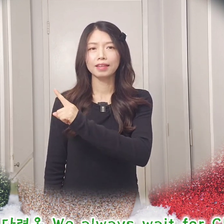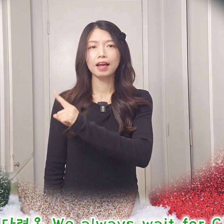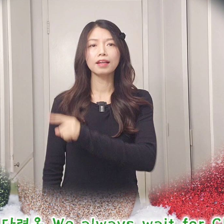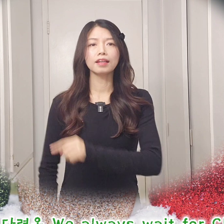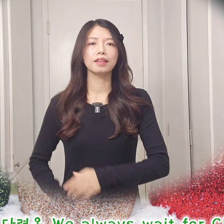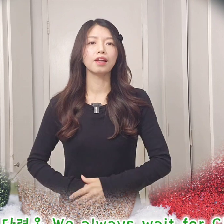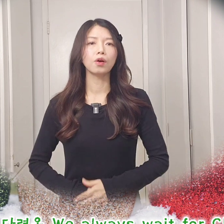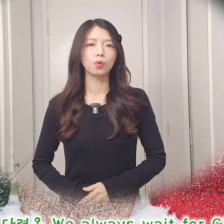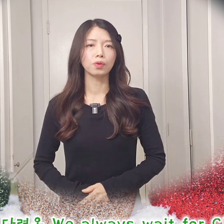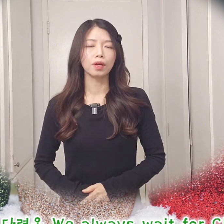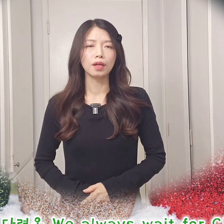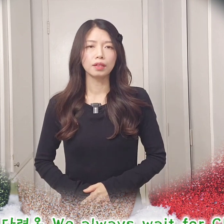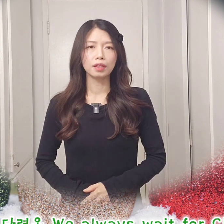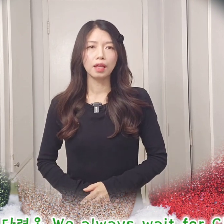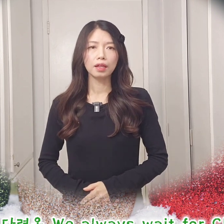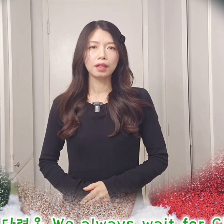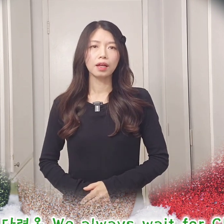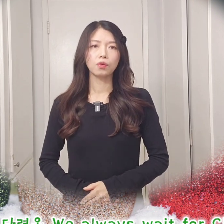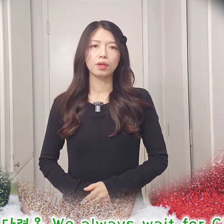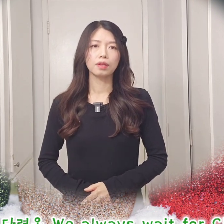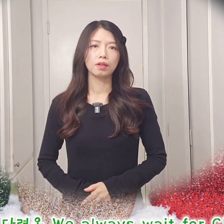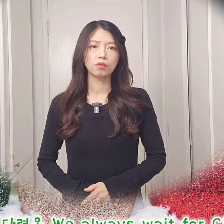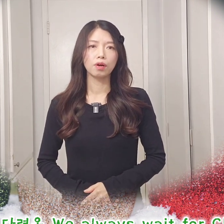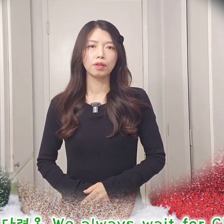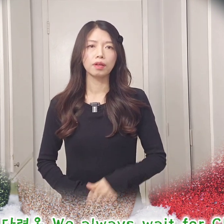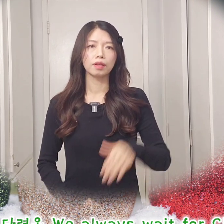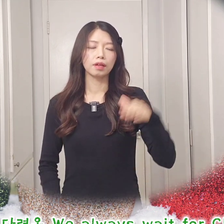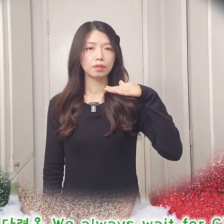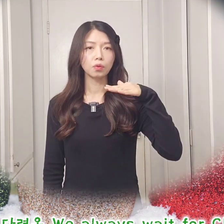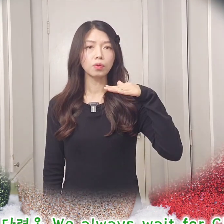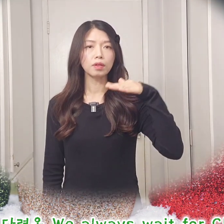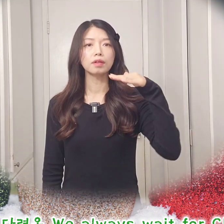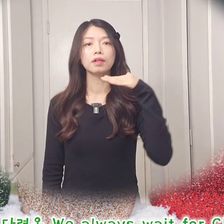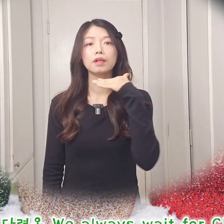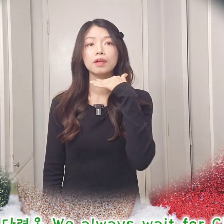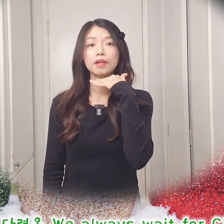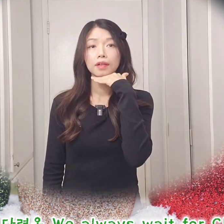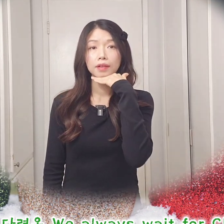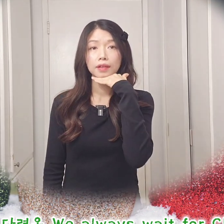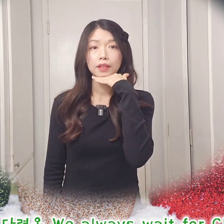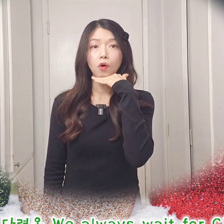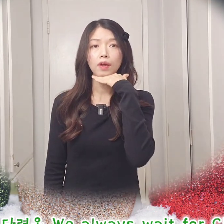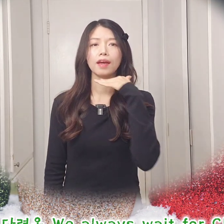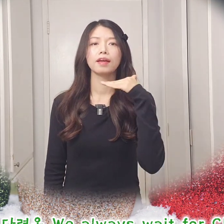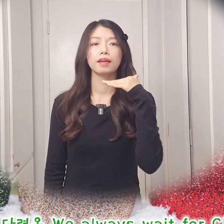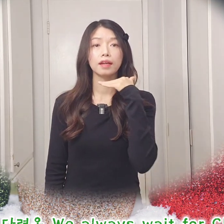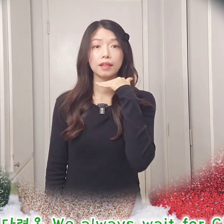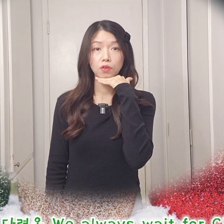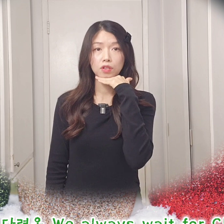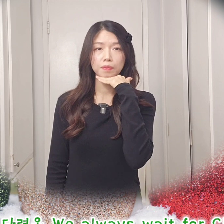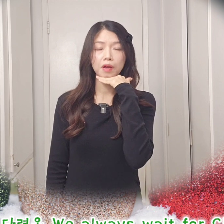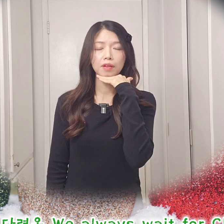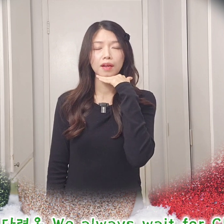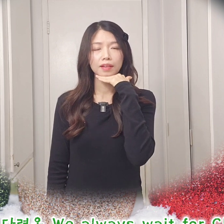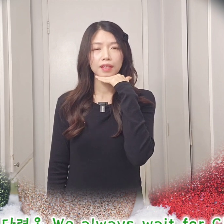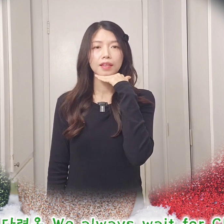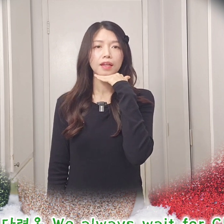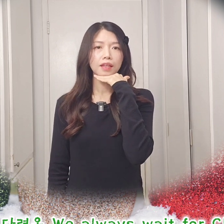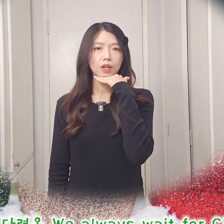가장 기다려온. 기다리다 라고 한 뜻의 수어는 손등을 이 턱에 이렇게 대주시면 기다리다 라고 한